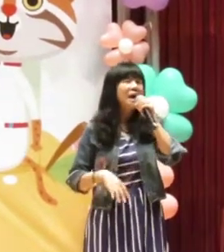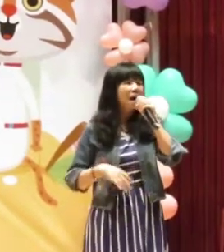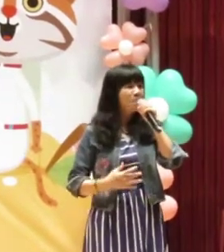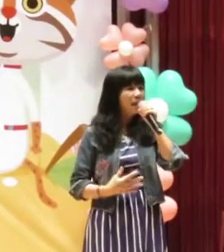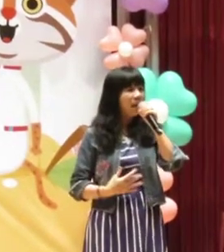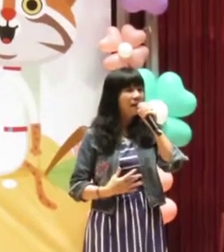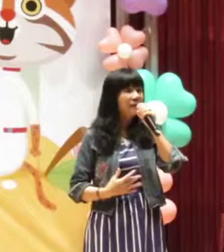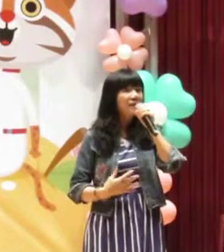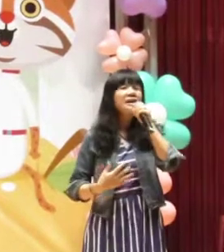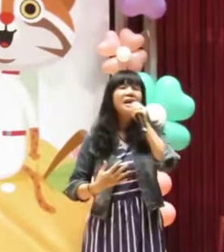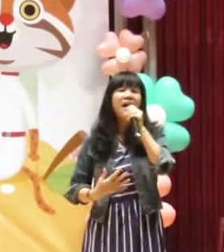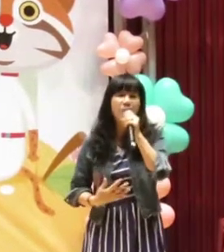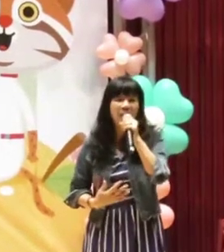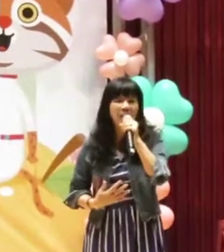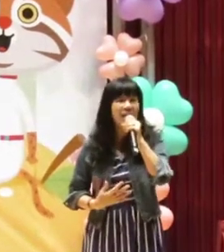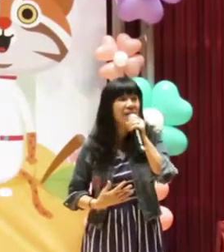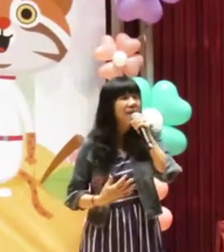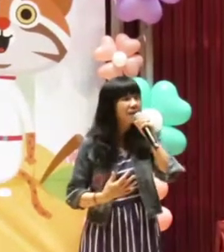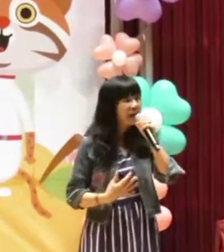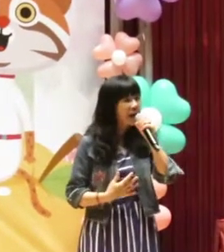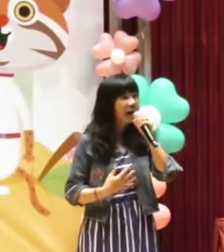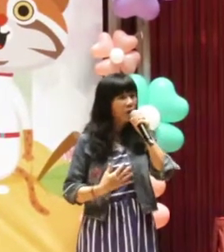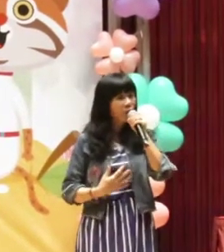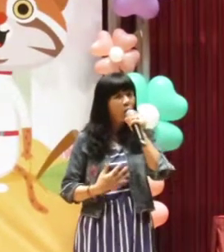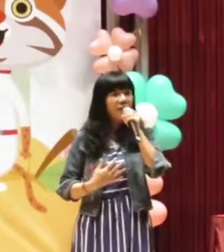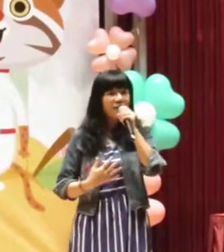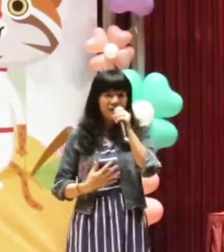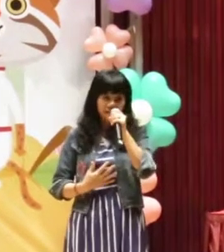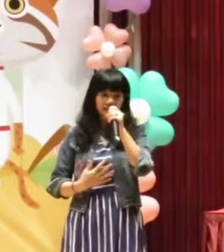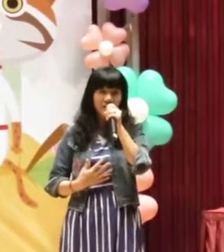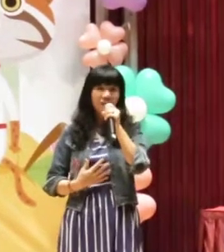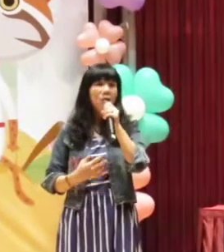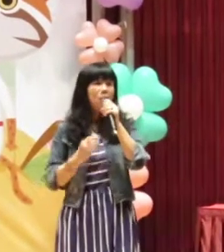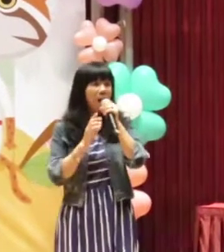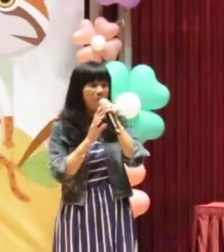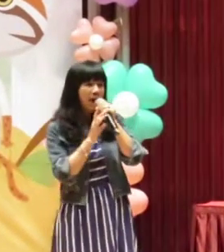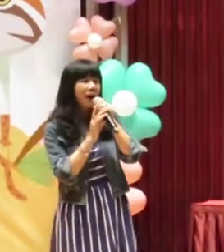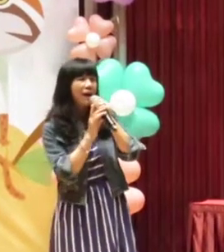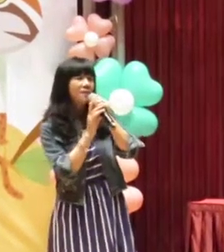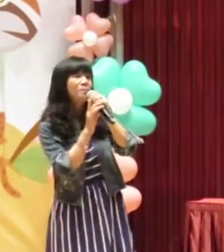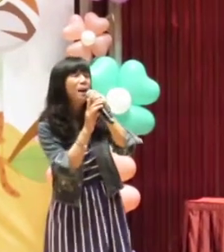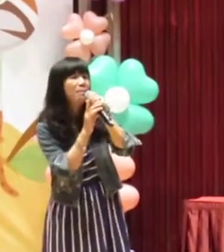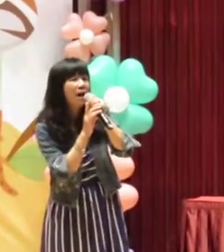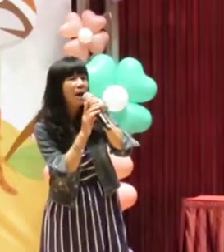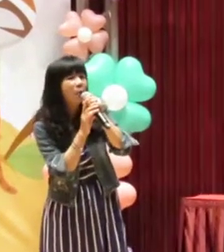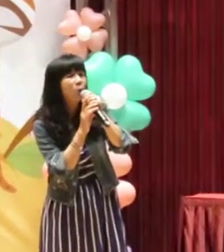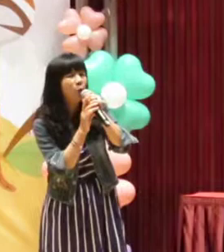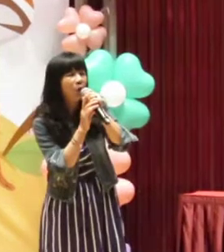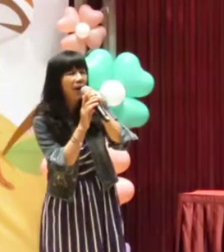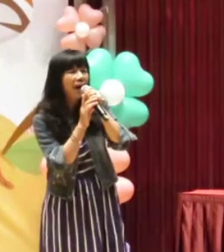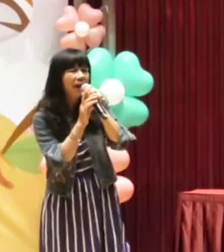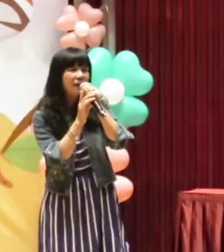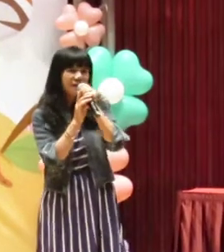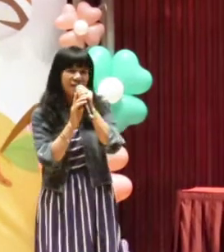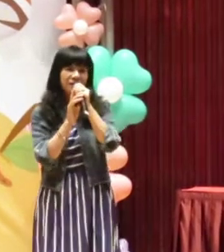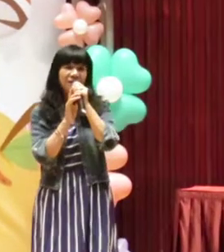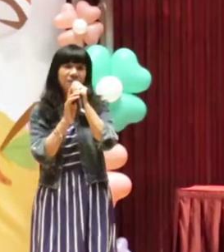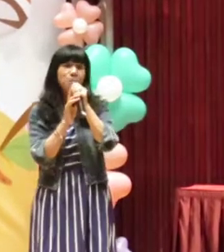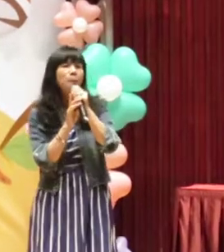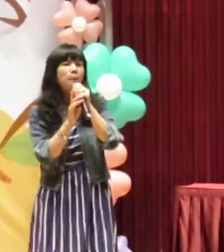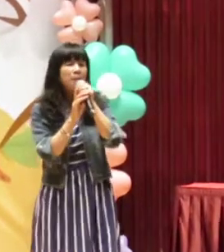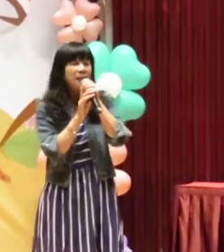乐。阿妹，阿妹，爱爱你，妈妈，妈妈，我爱